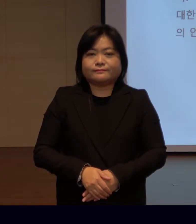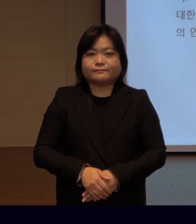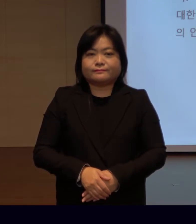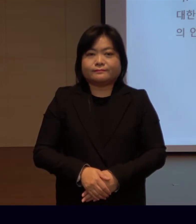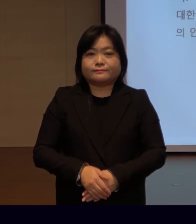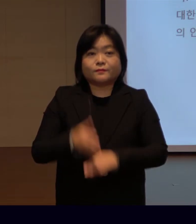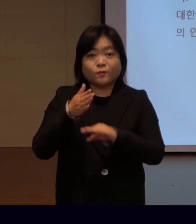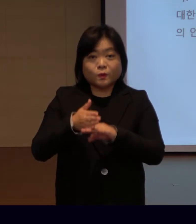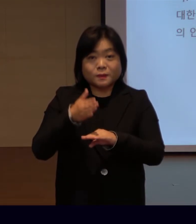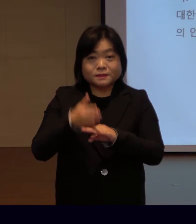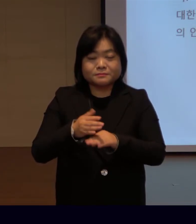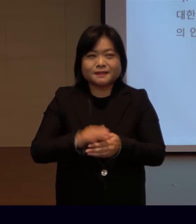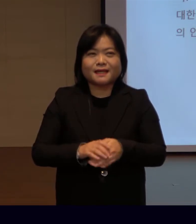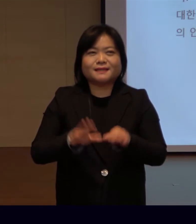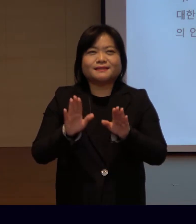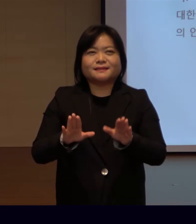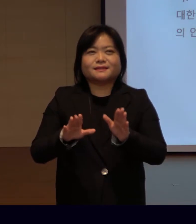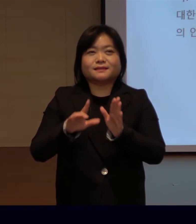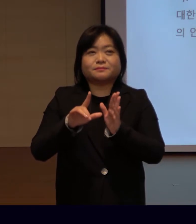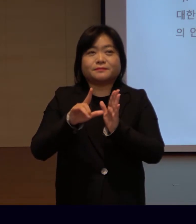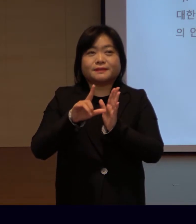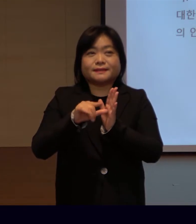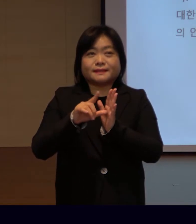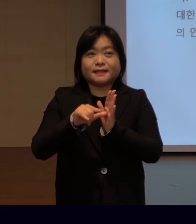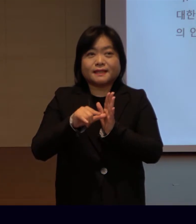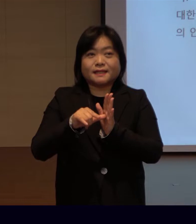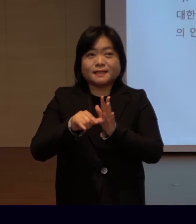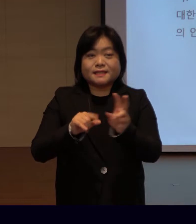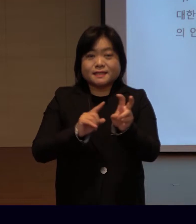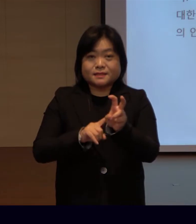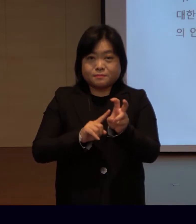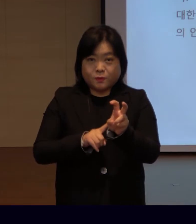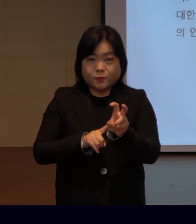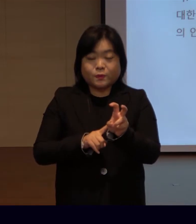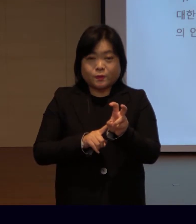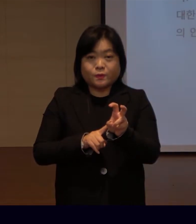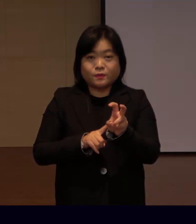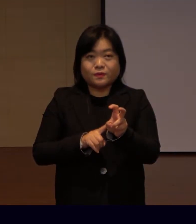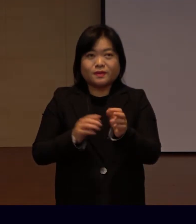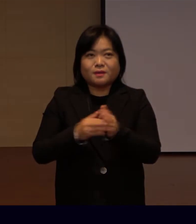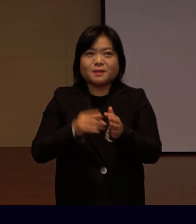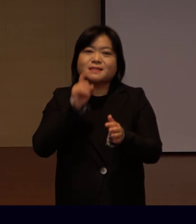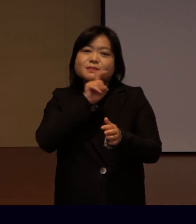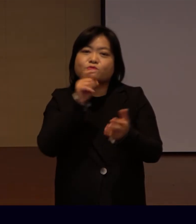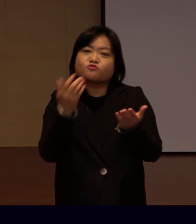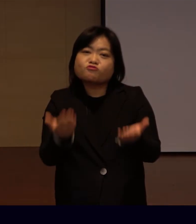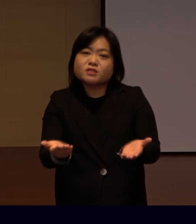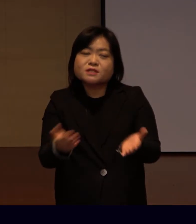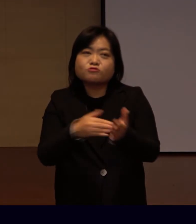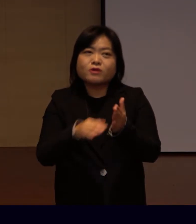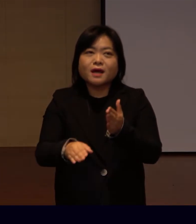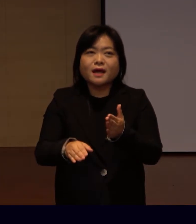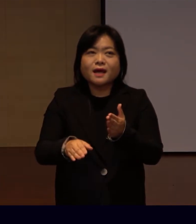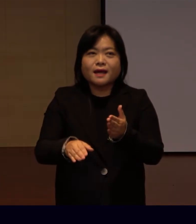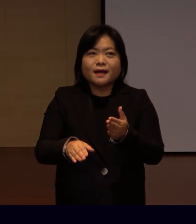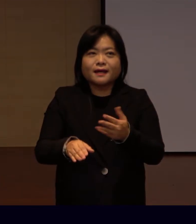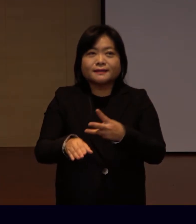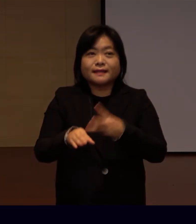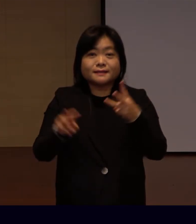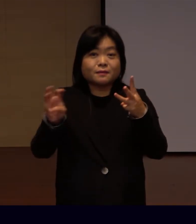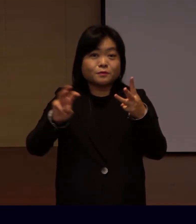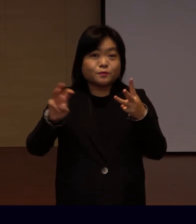예, 고맙습니다. 지금 뒤에 있는 시계가 20분을 가리키는데요. 10분 정도 휴식을 취하고 30분 이